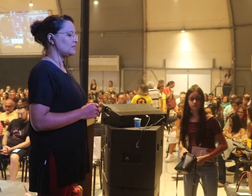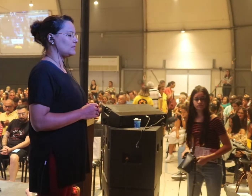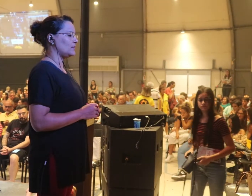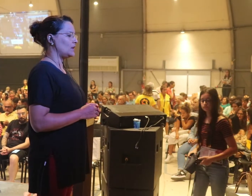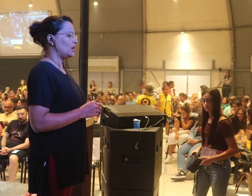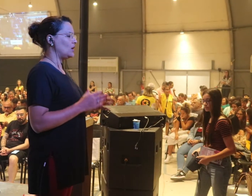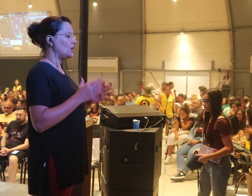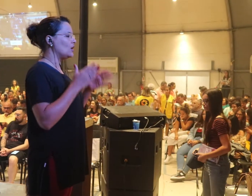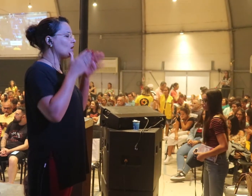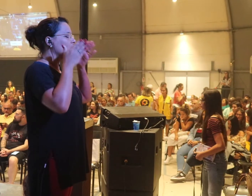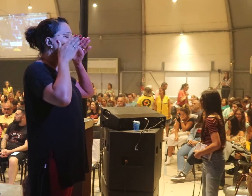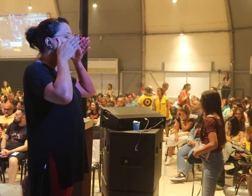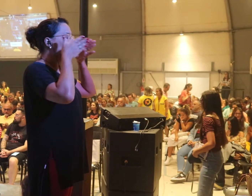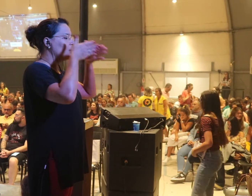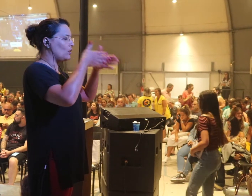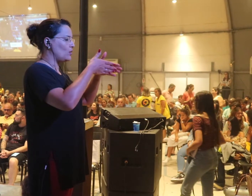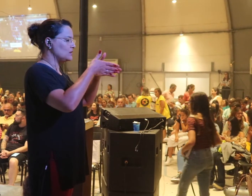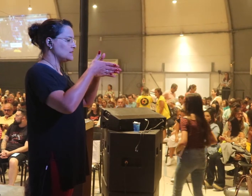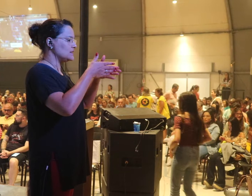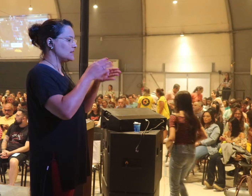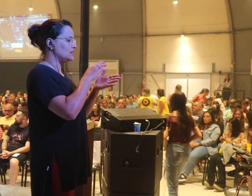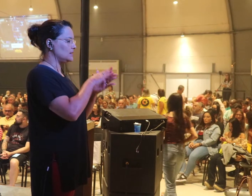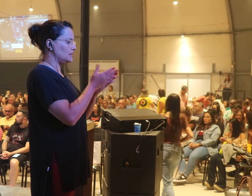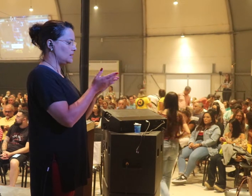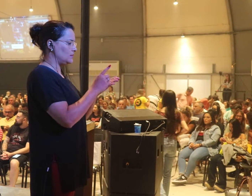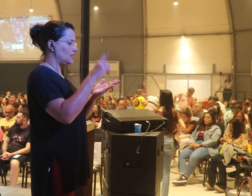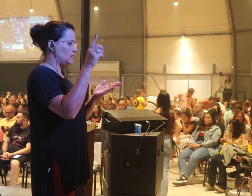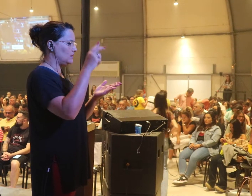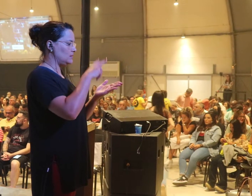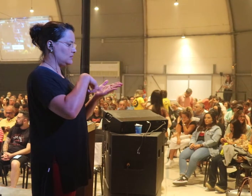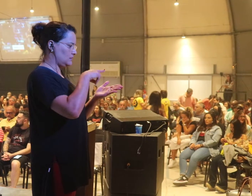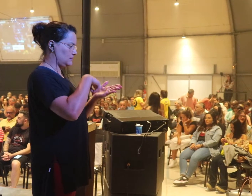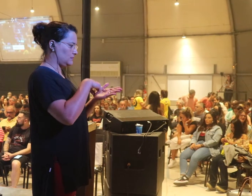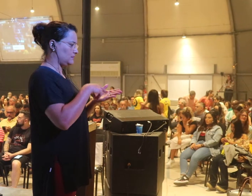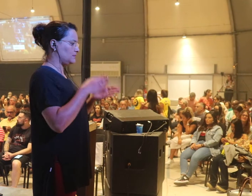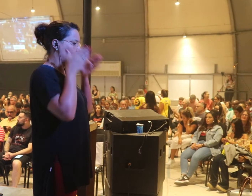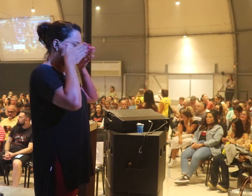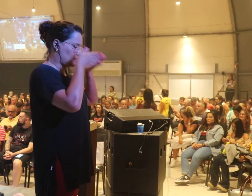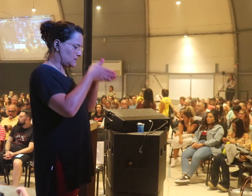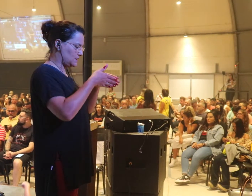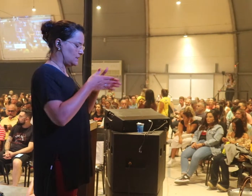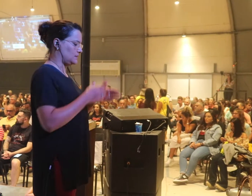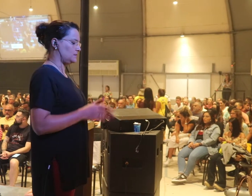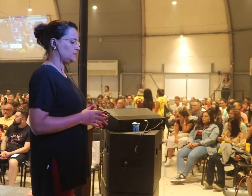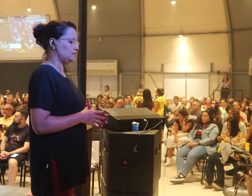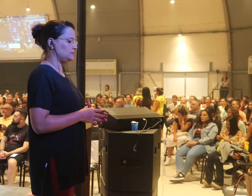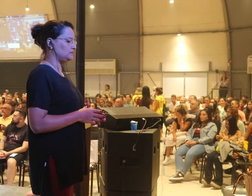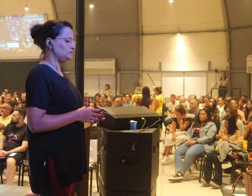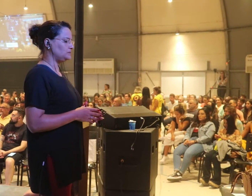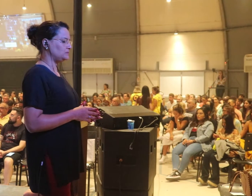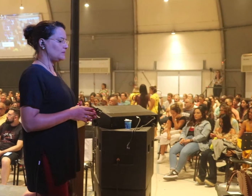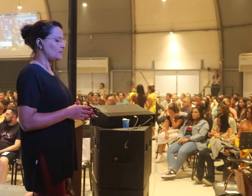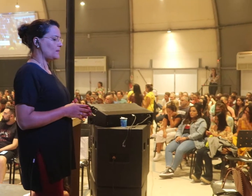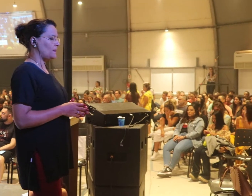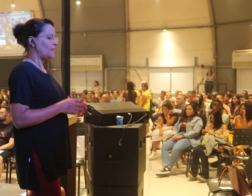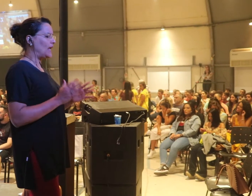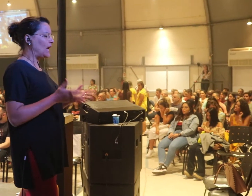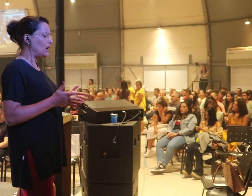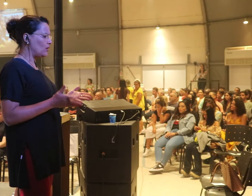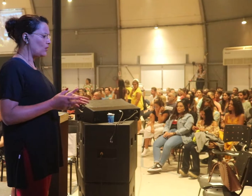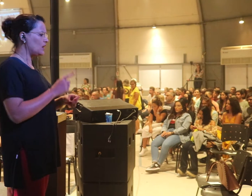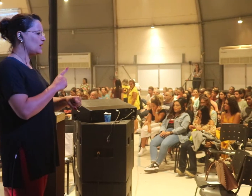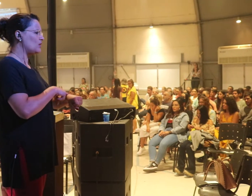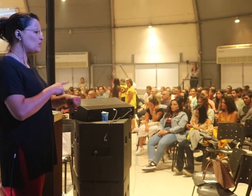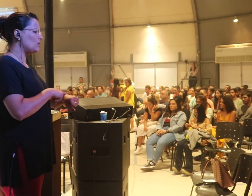na palavra de Deus que vai ser falada, que vai ser pregada. Independente de quem está aqui na frente, a gente sabe que esse momento é um momento que